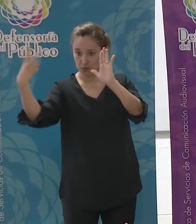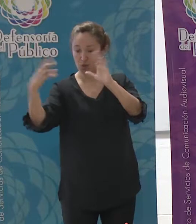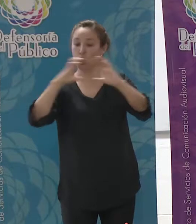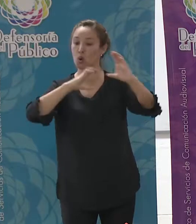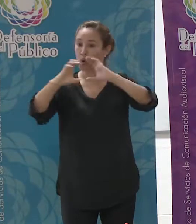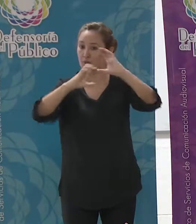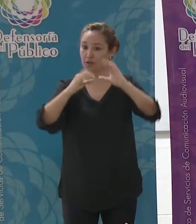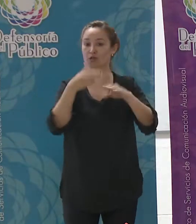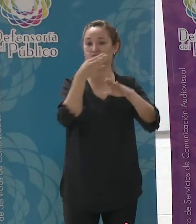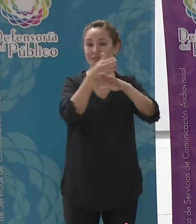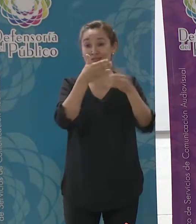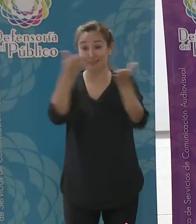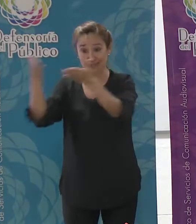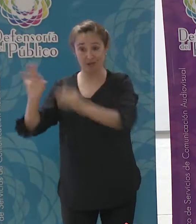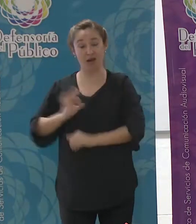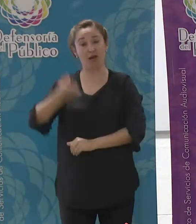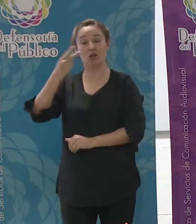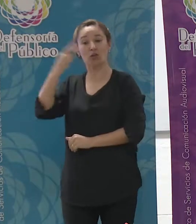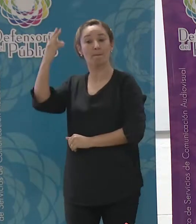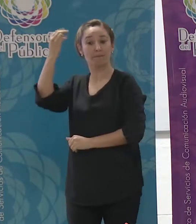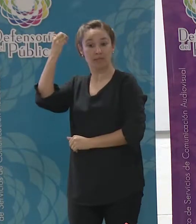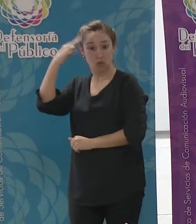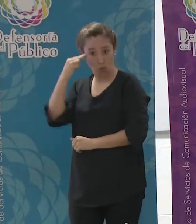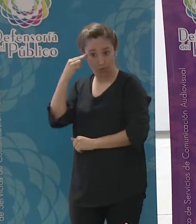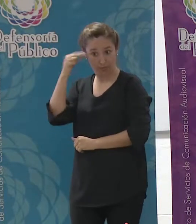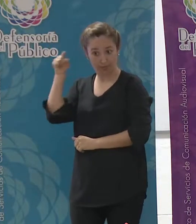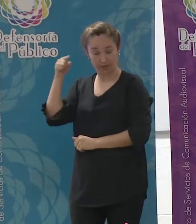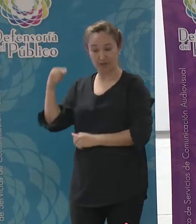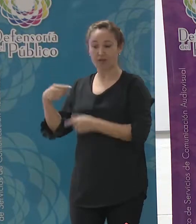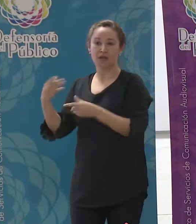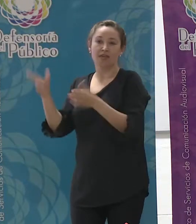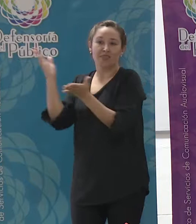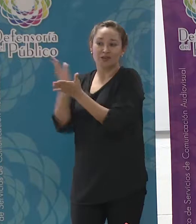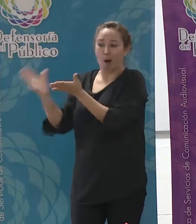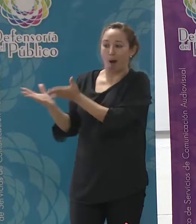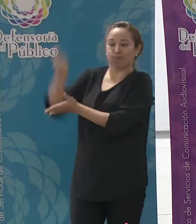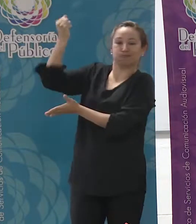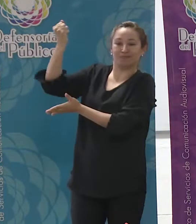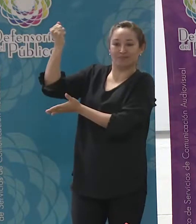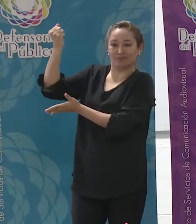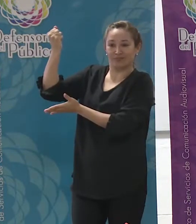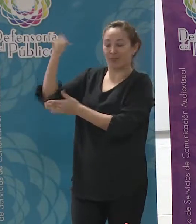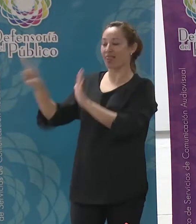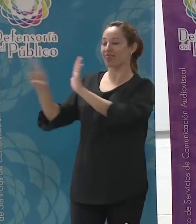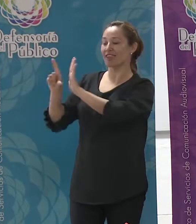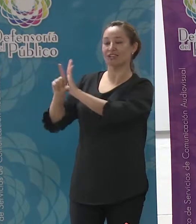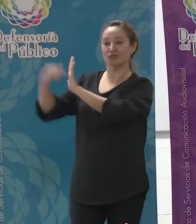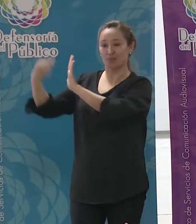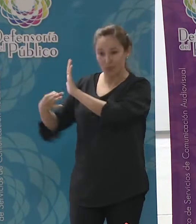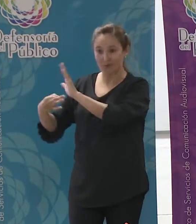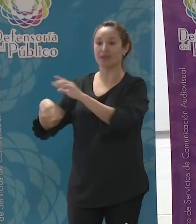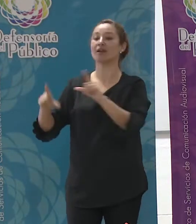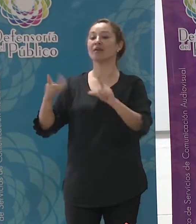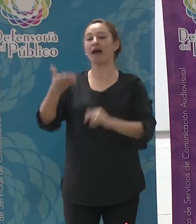Comunicación Audiovisual en el año 2009 fue una conquista de derechos y de legitimación pública, ya